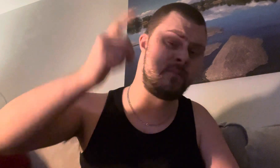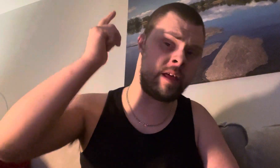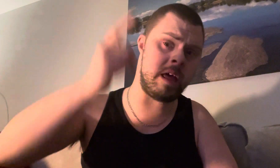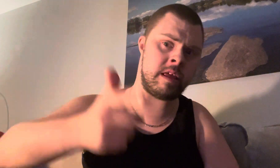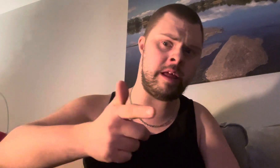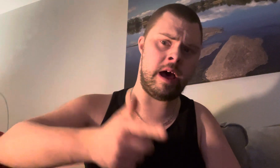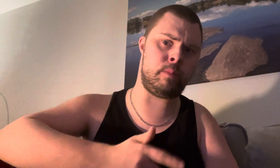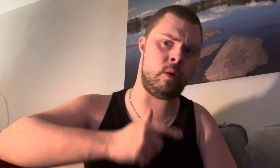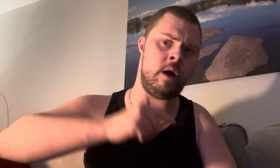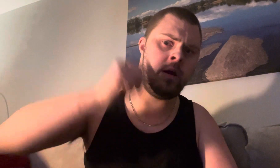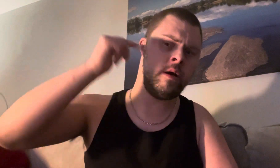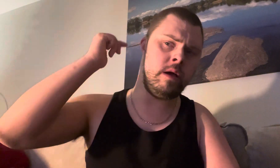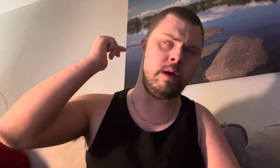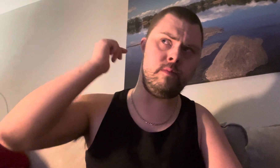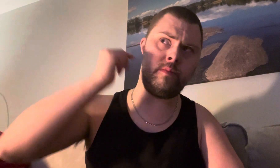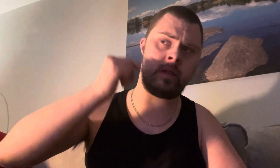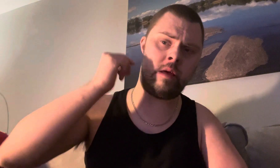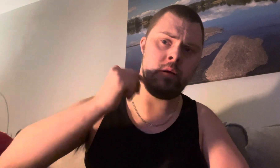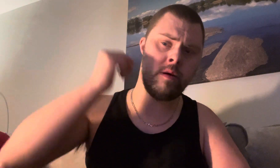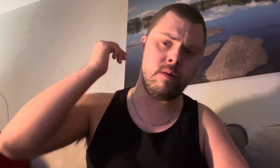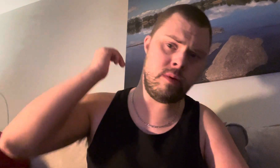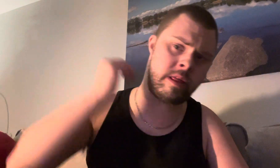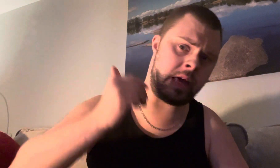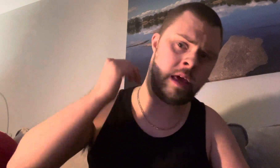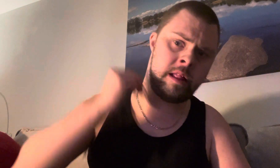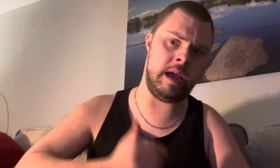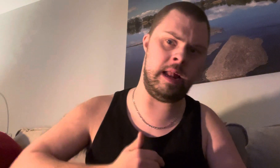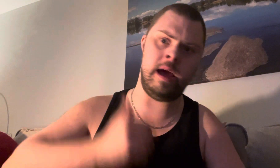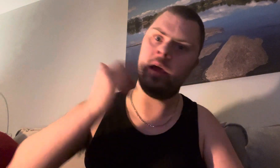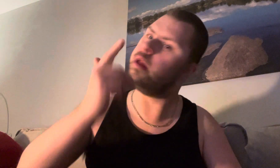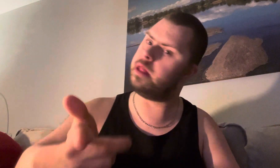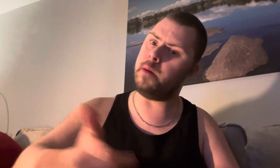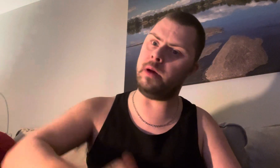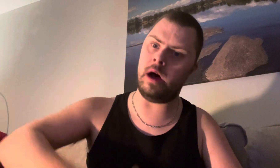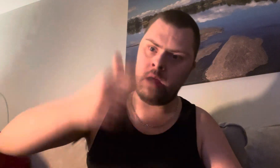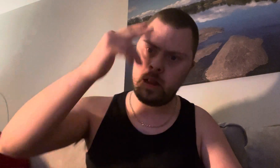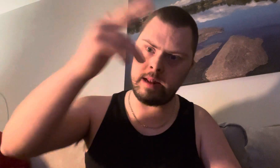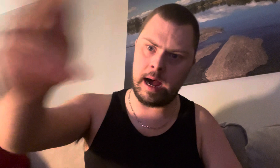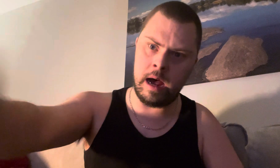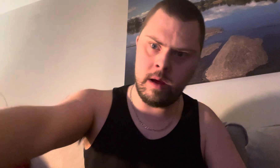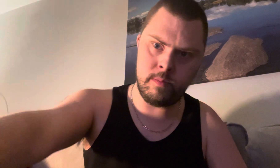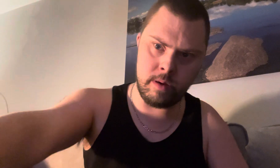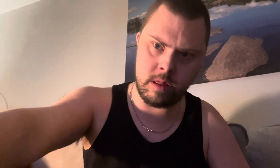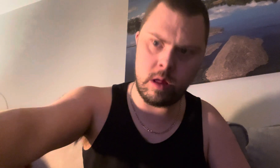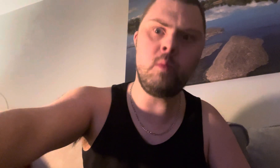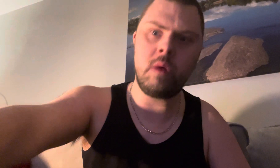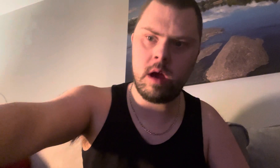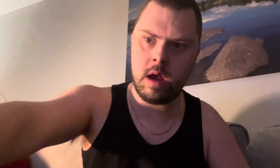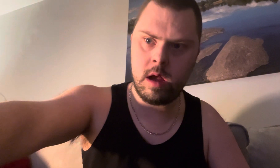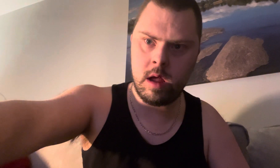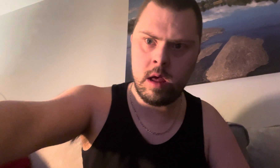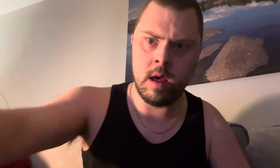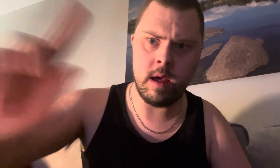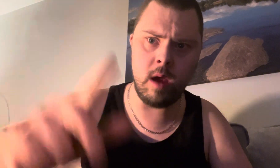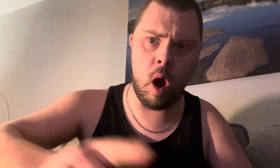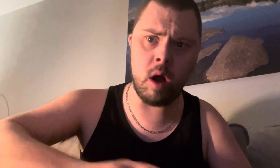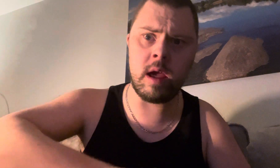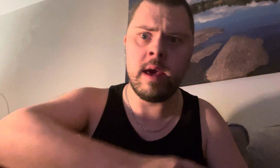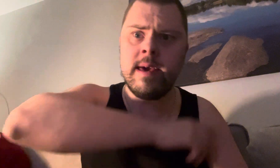Vi ses där på musik till. Det är bra. Så puss. Jag